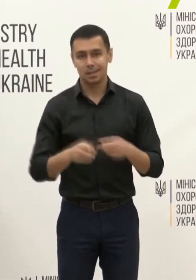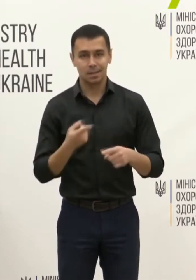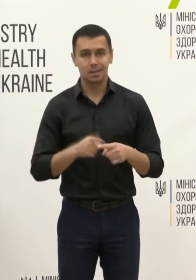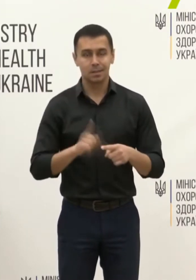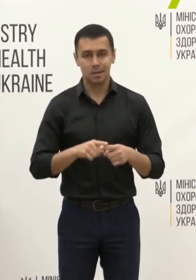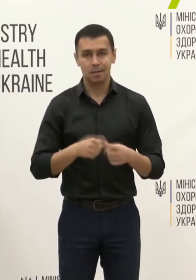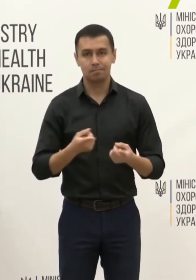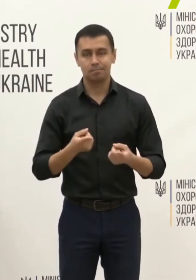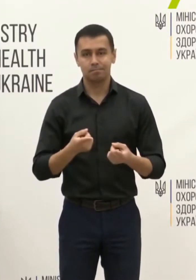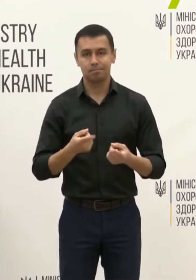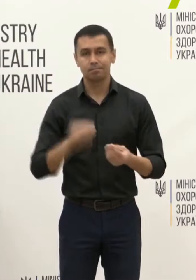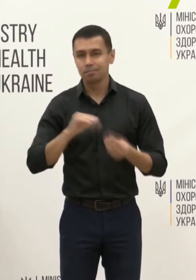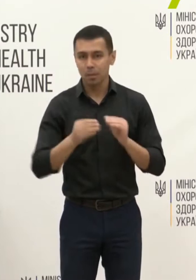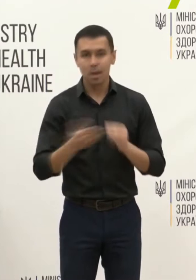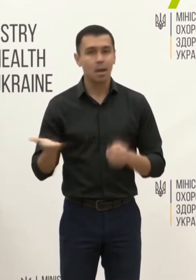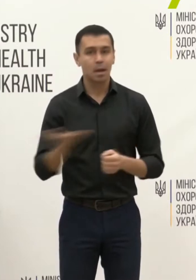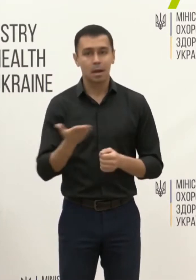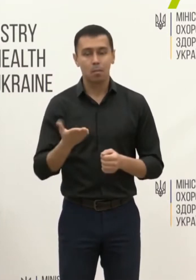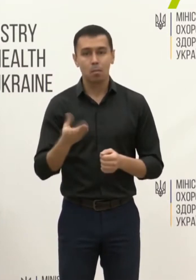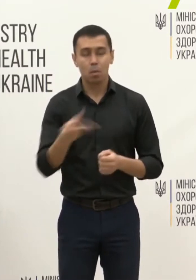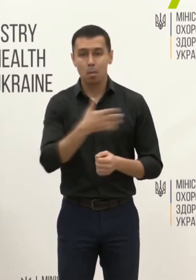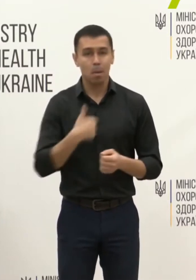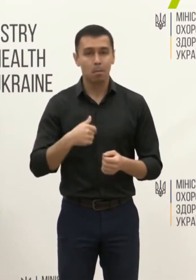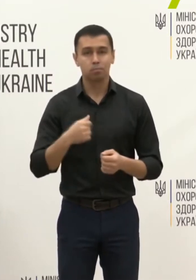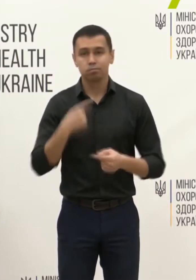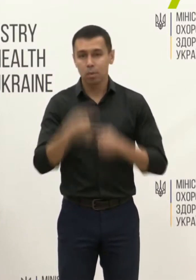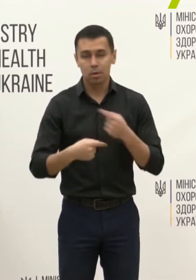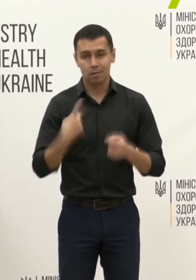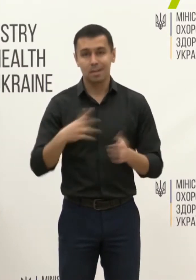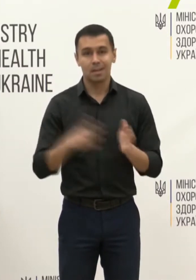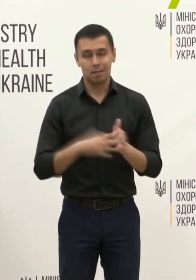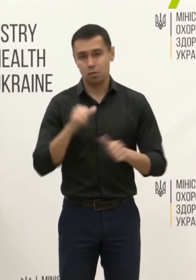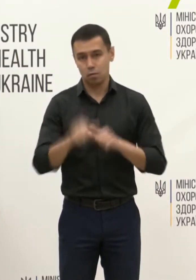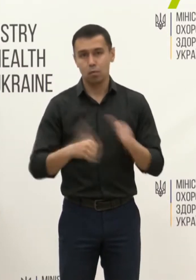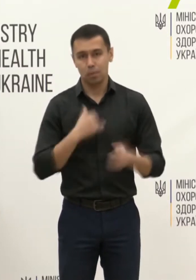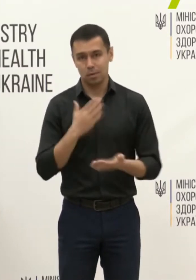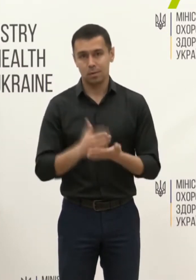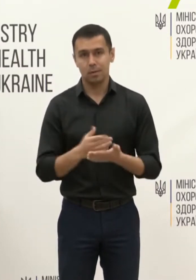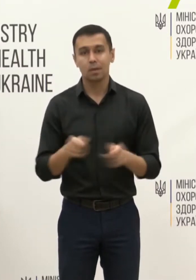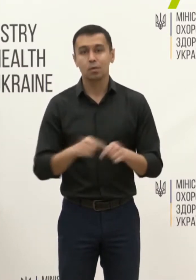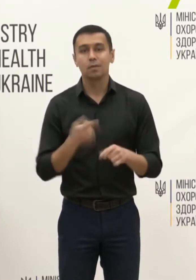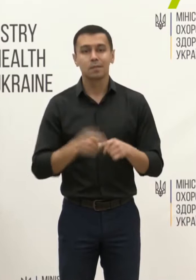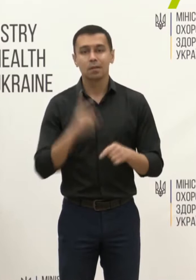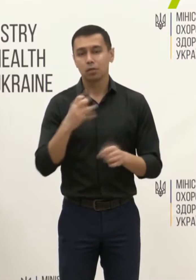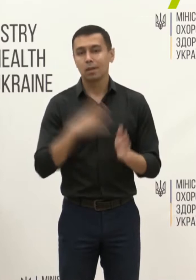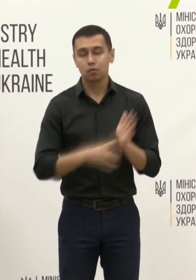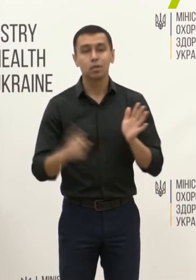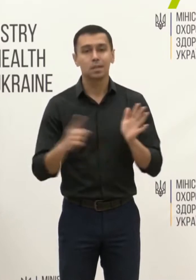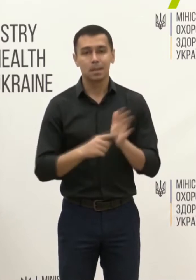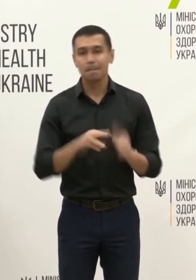це коло, по якому ми бігаємо 29 років. Також цих